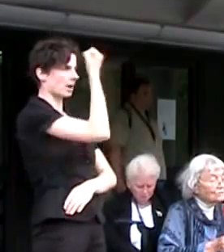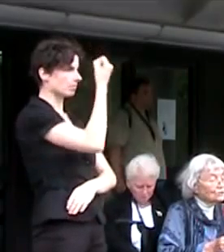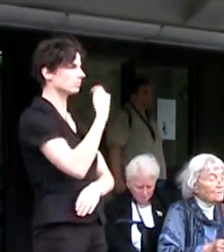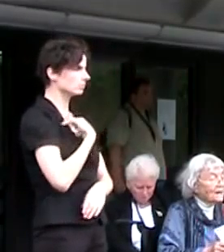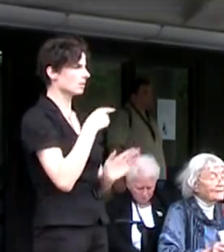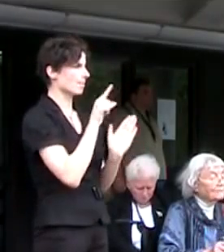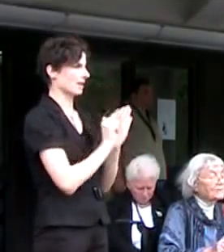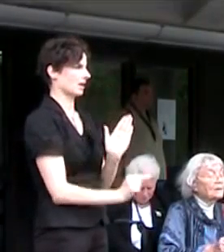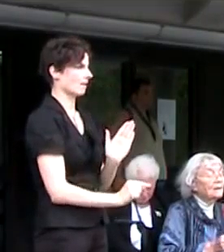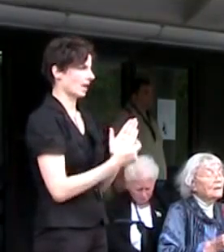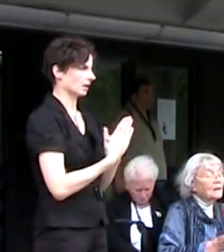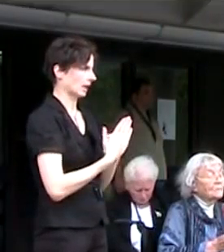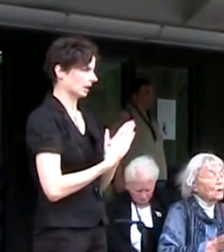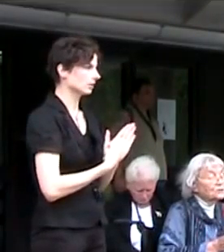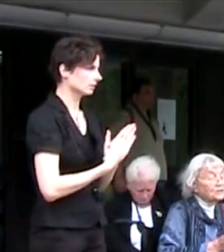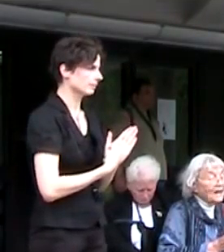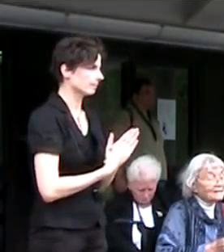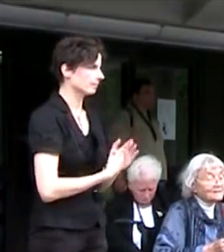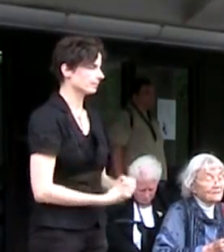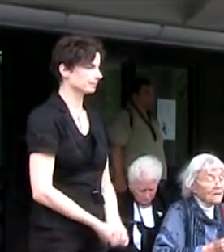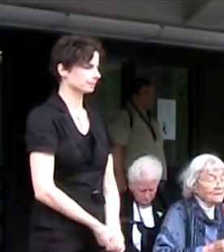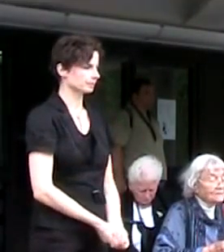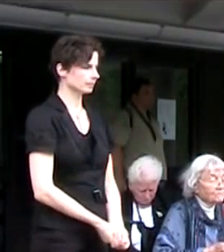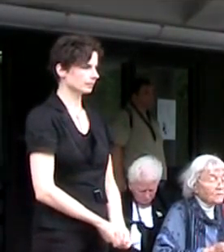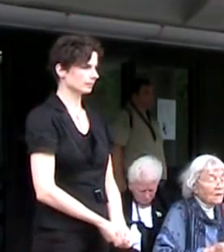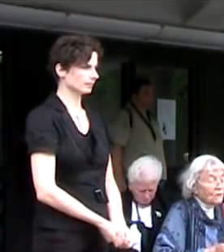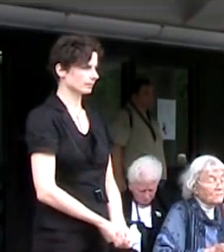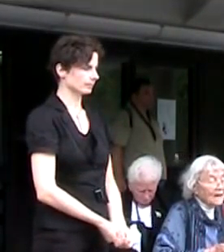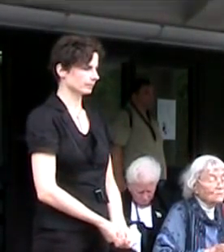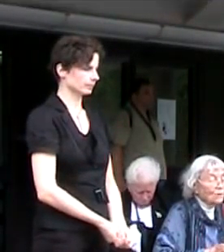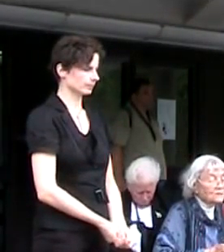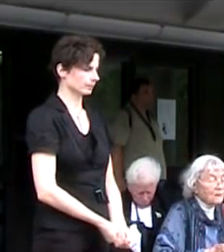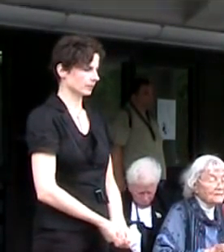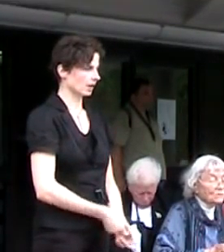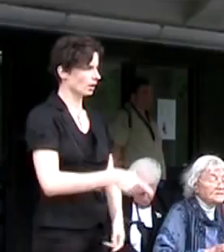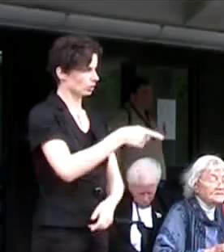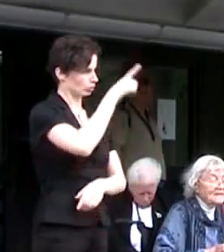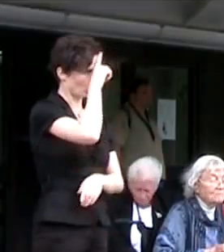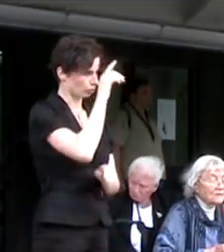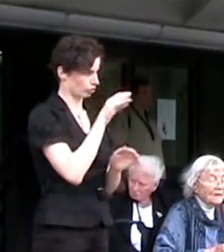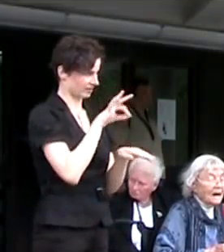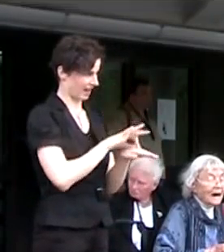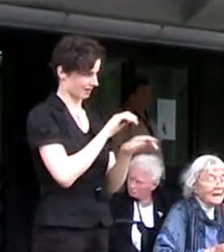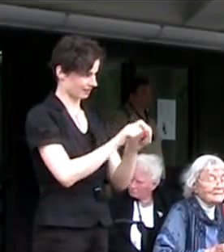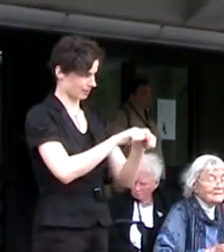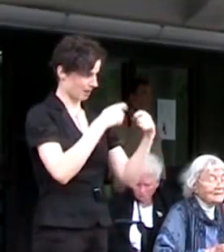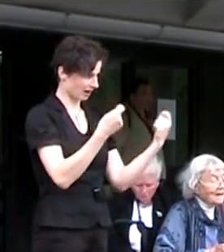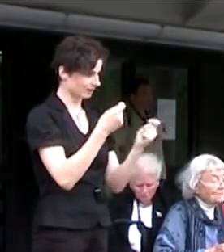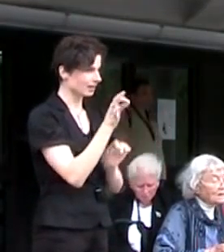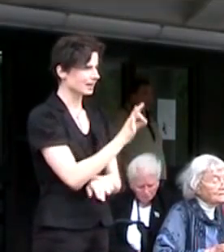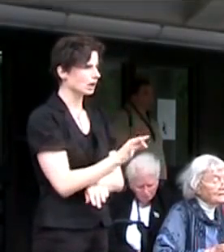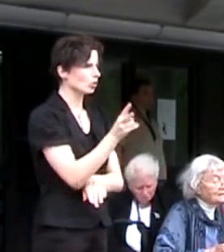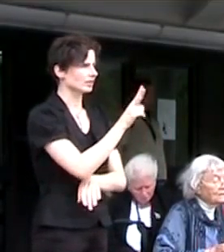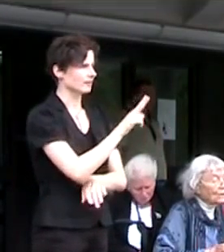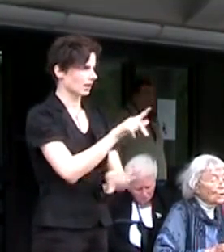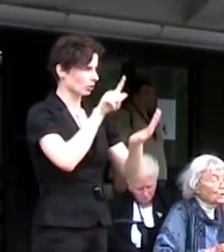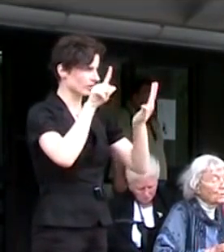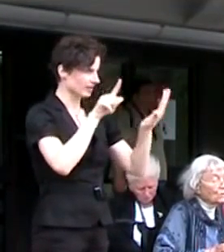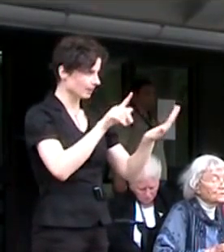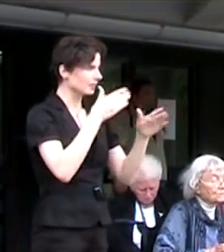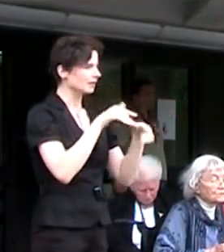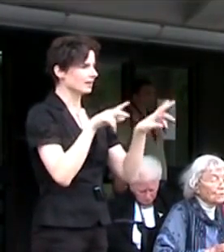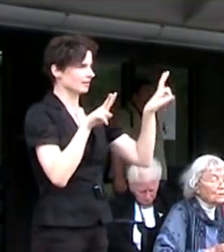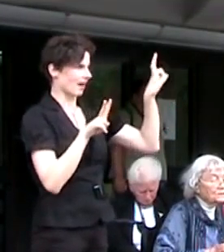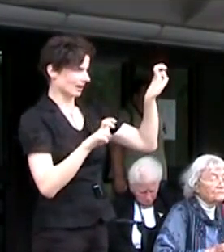ganz zu schweigen. Im Deutschen Ärzteblatt vom Januar 2007 heißt es in einem Artikel